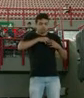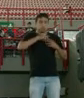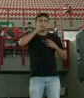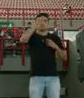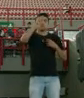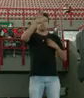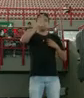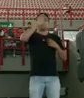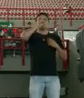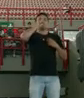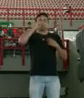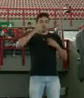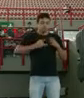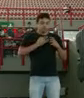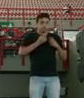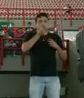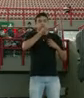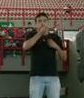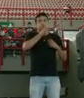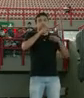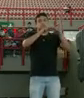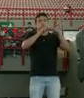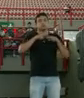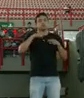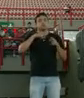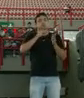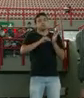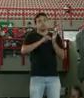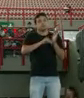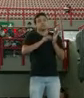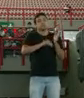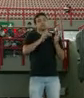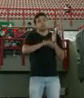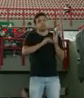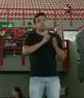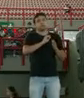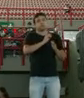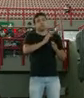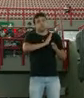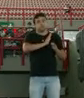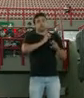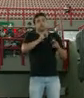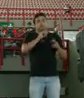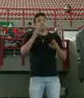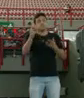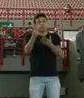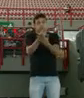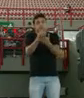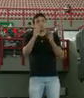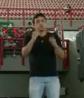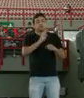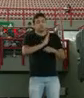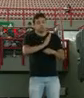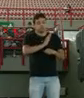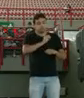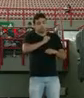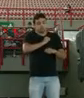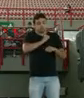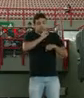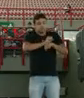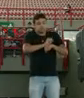E qual é o risco? Você ter um débito cardíaco e, em situações mais graves, até uma parada